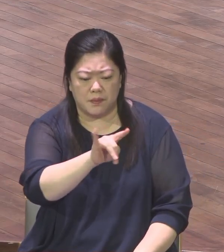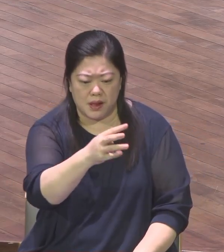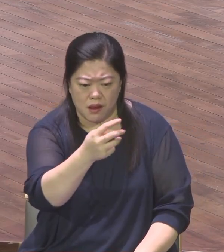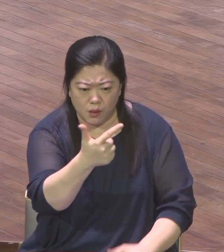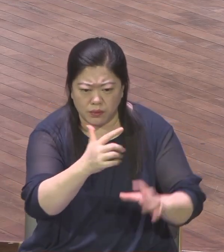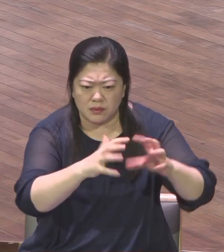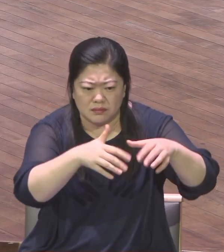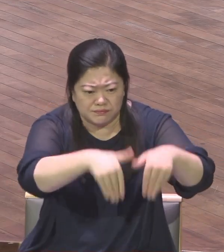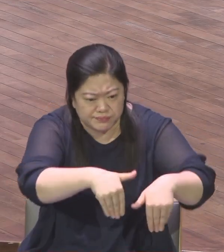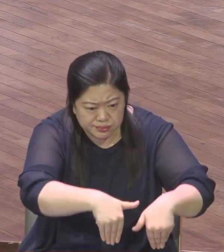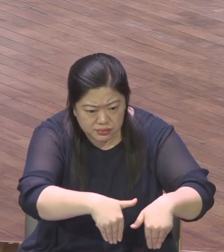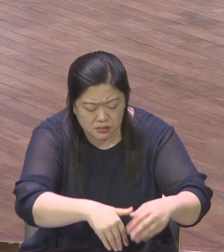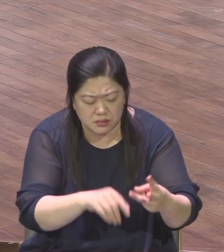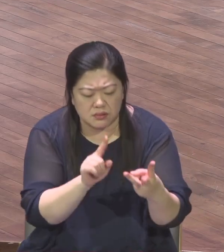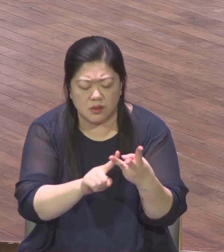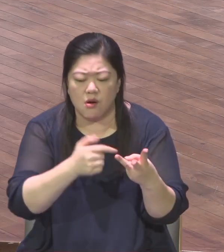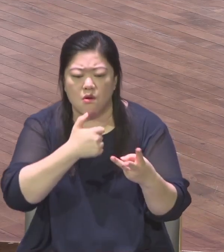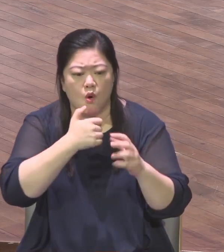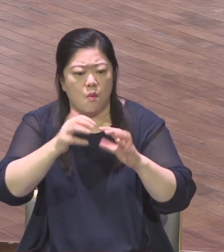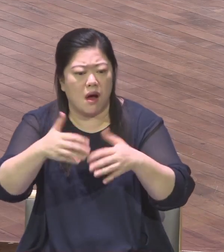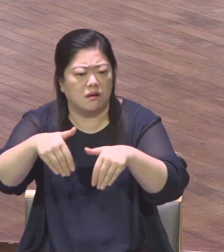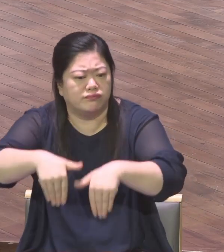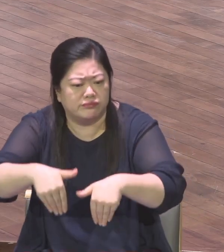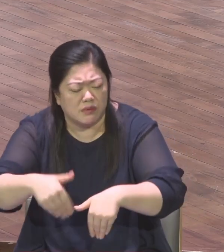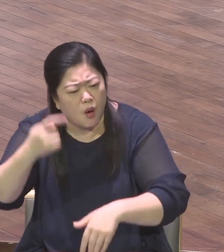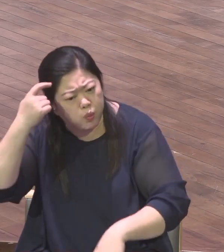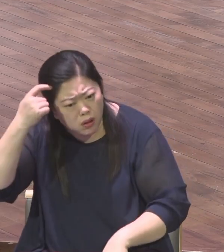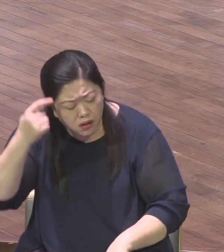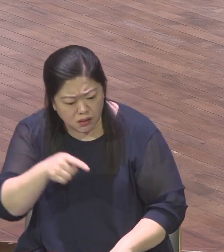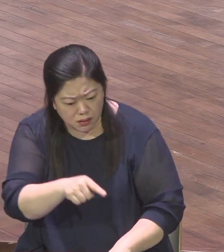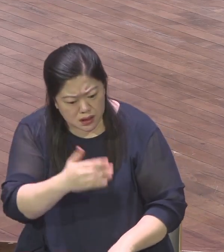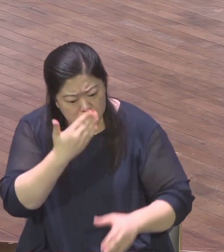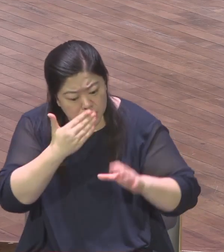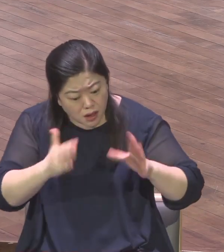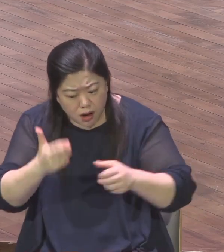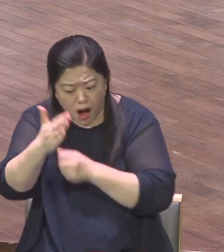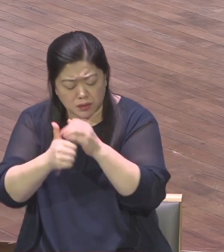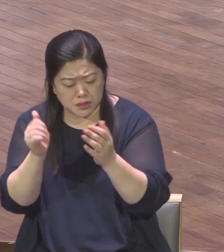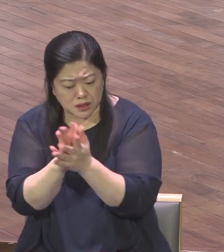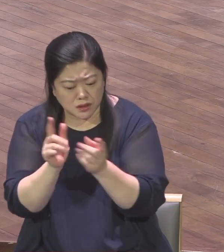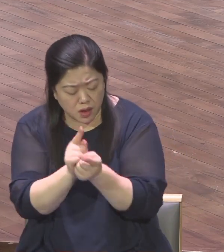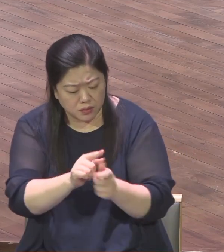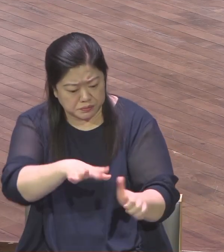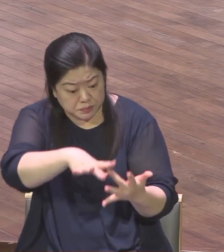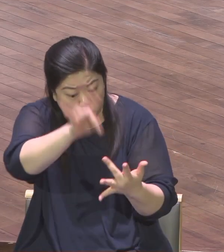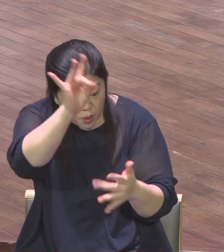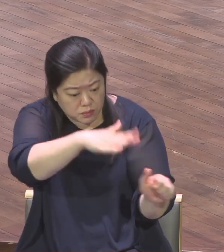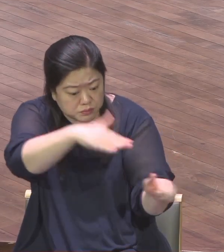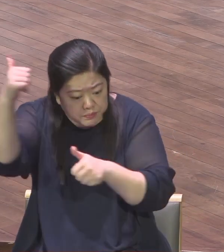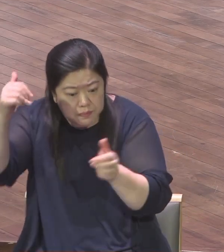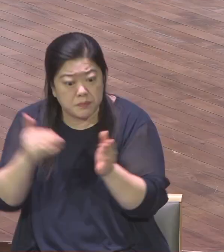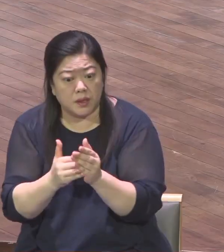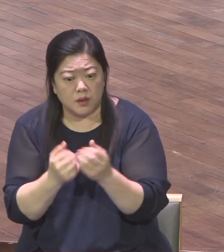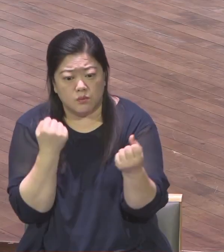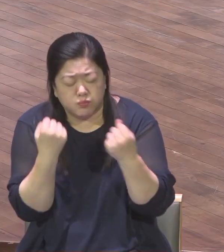생활, 이런 비참한 삶을 왜 이스라엘 백성들이 살았느냐?